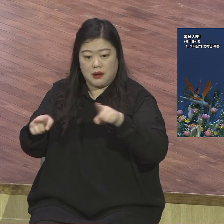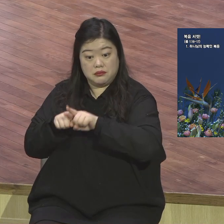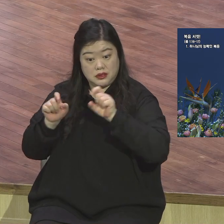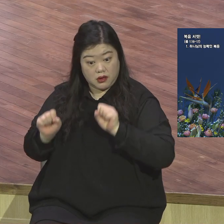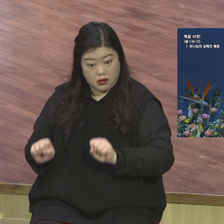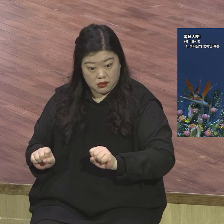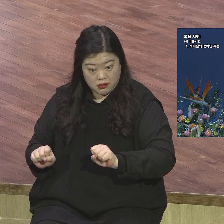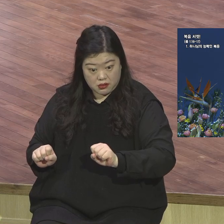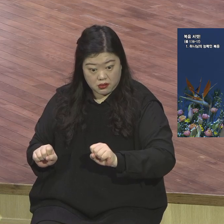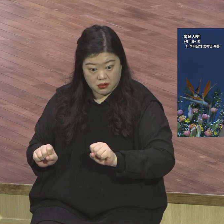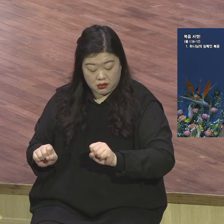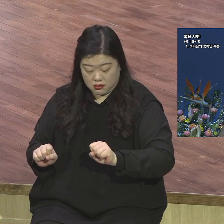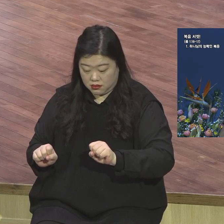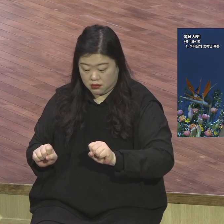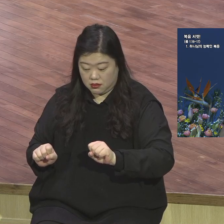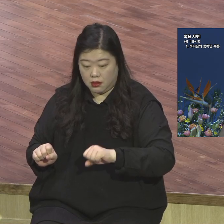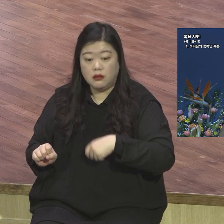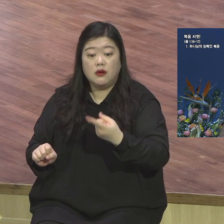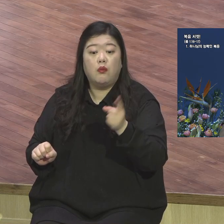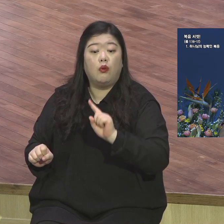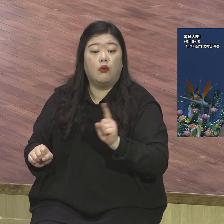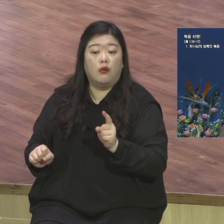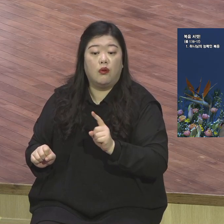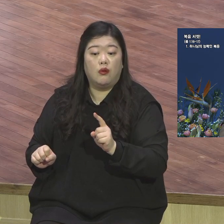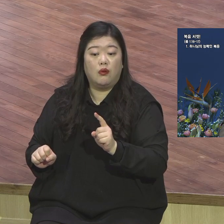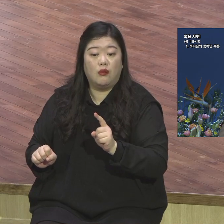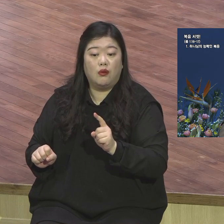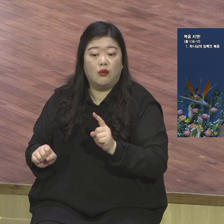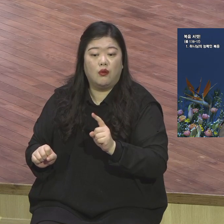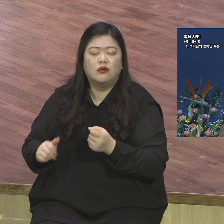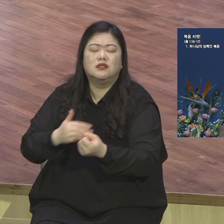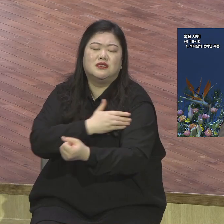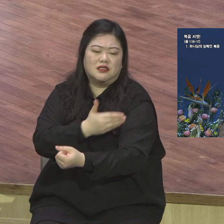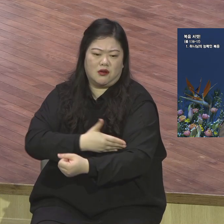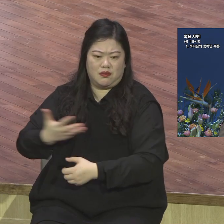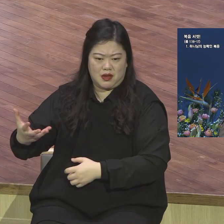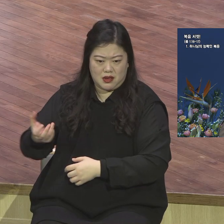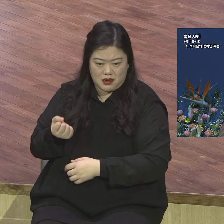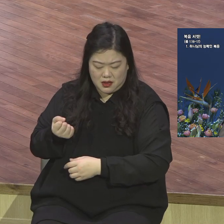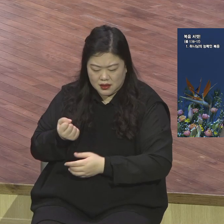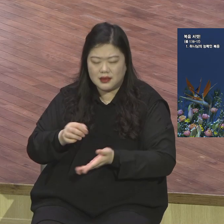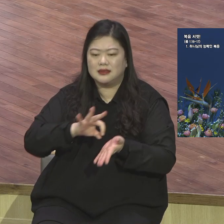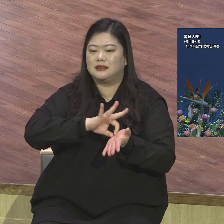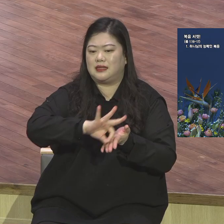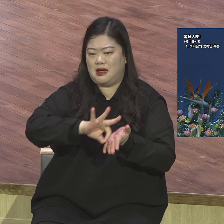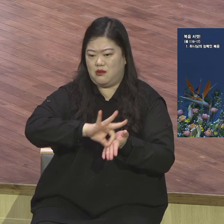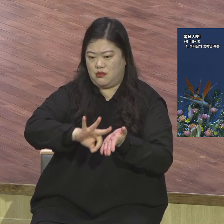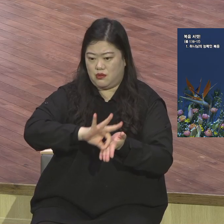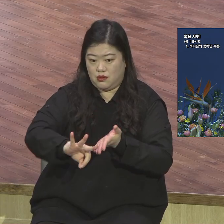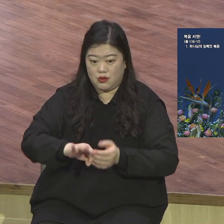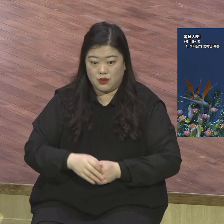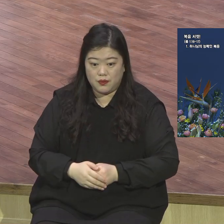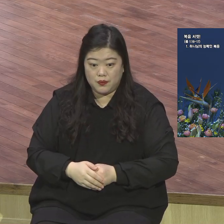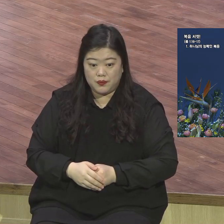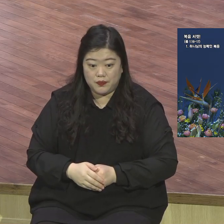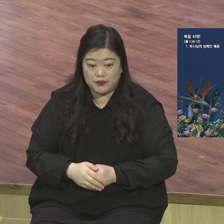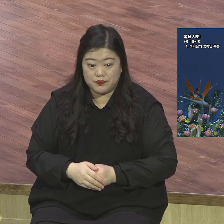그 능력이 바로 복음의 능력이다. 보좌의 축복이 나에게